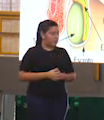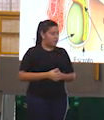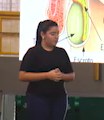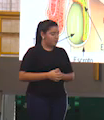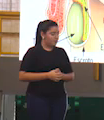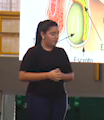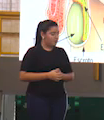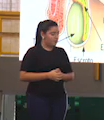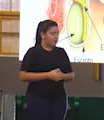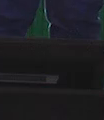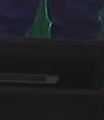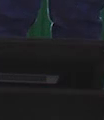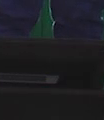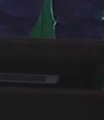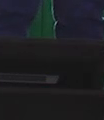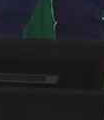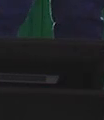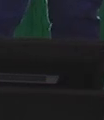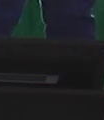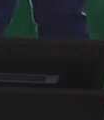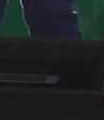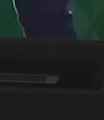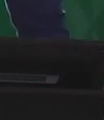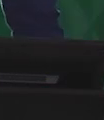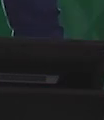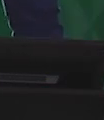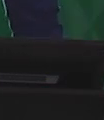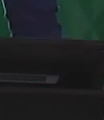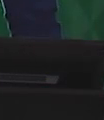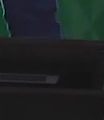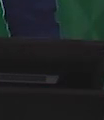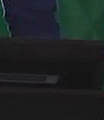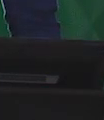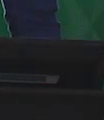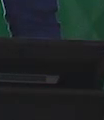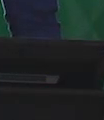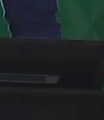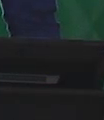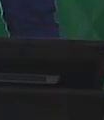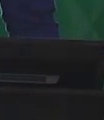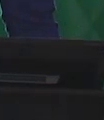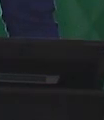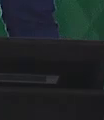espermatozoides para compor quem? Para compor o sêmen. Vejamos cada um deles.